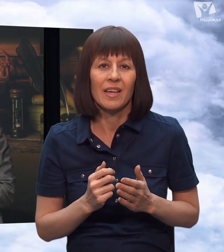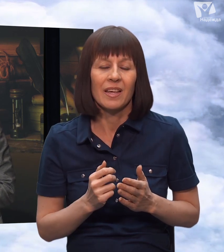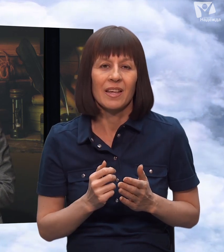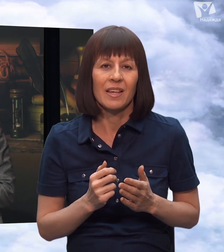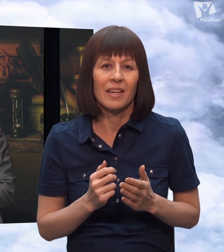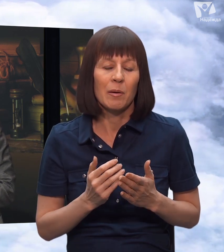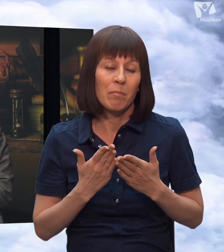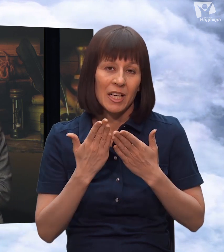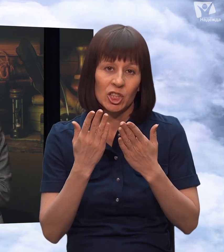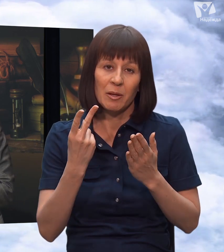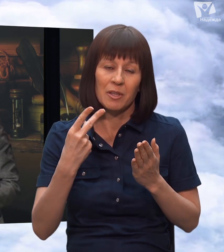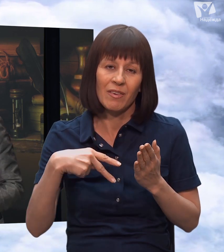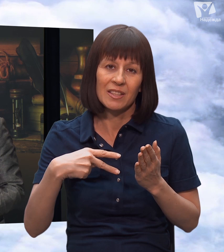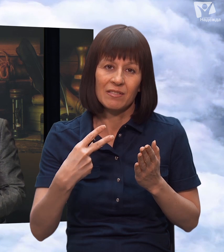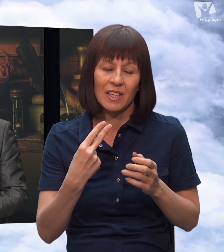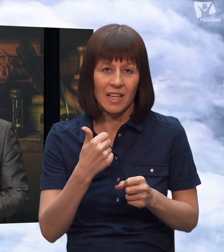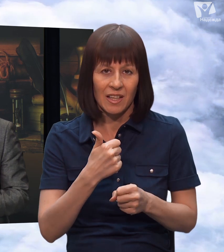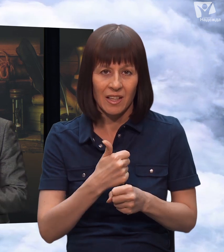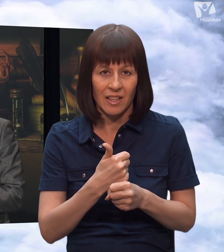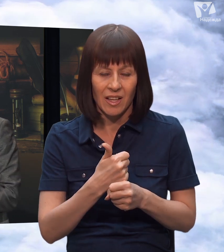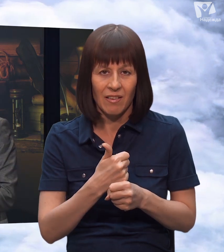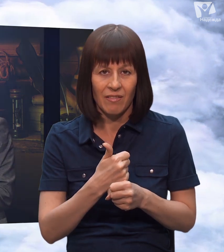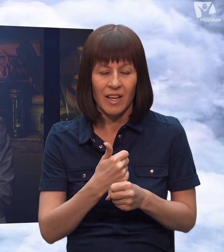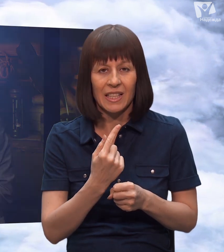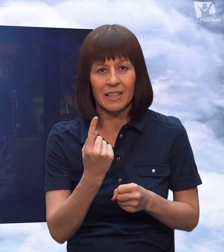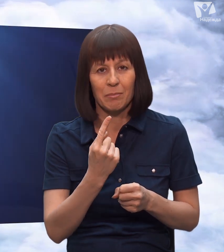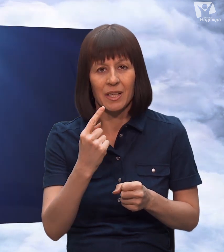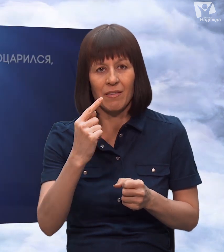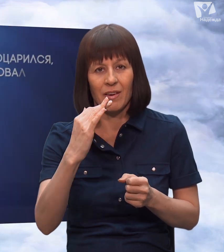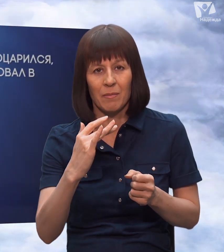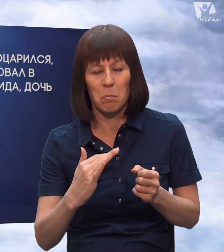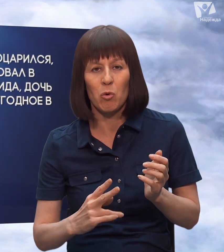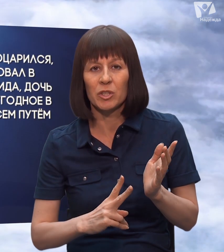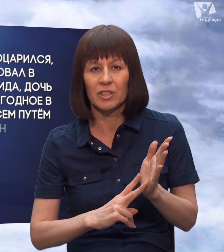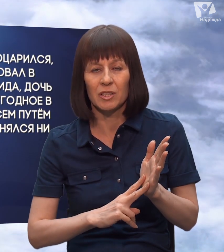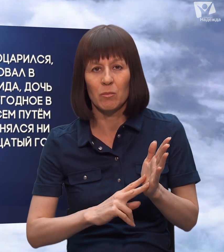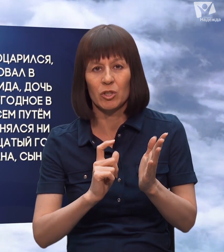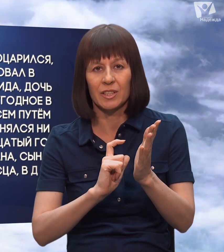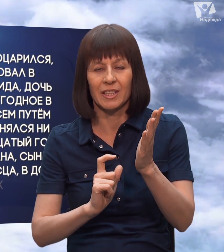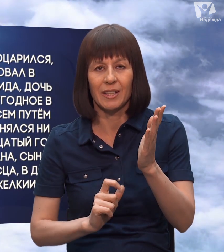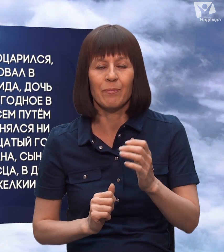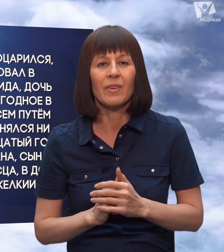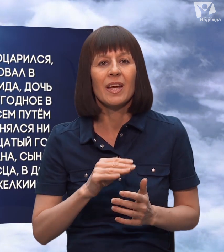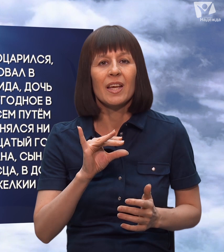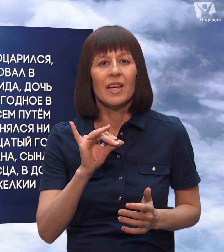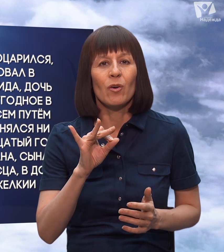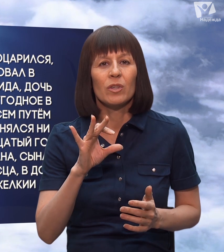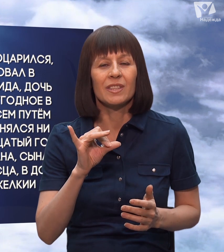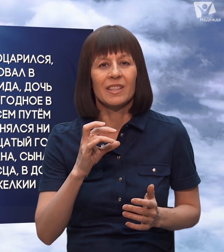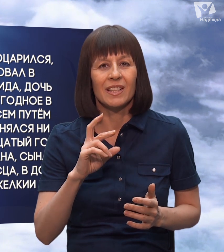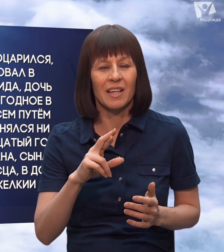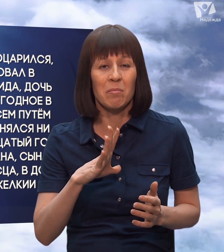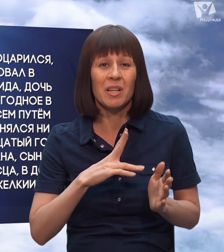прочтем из 22 главы и стихи с 1 по 7 8 лет был и